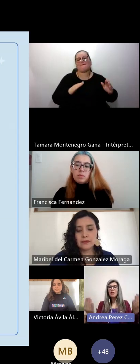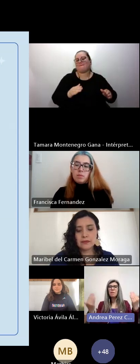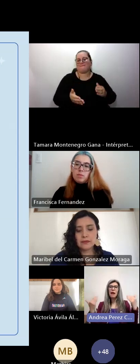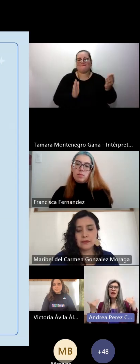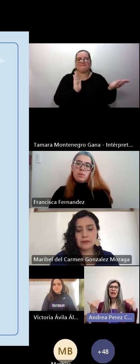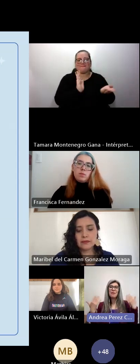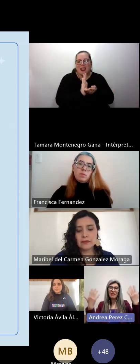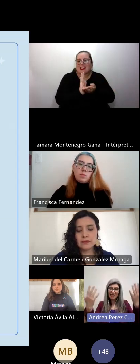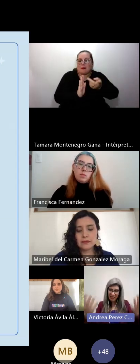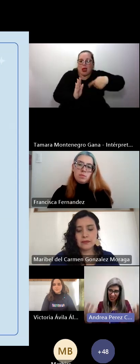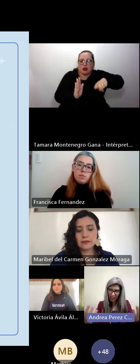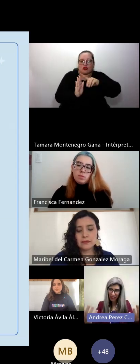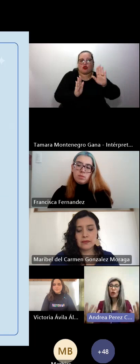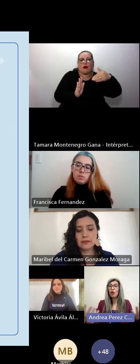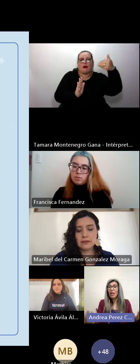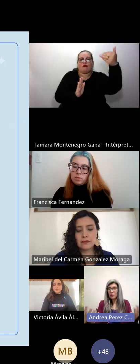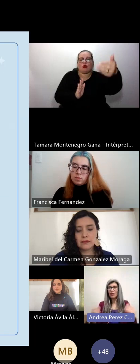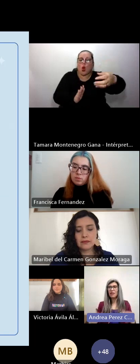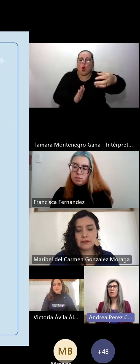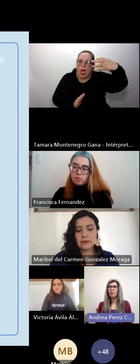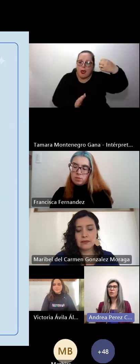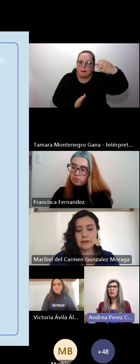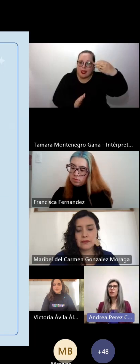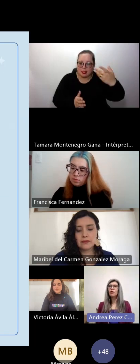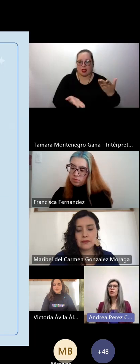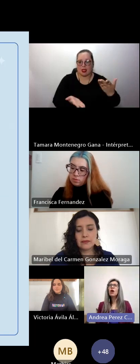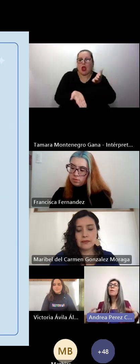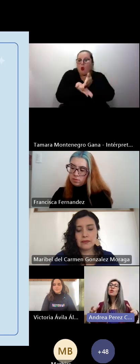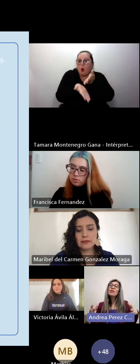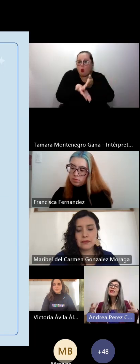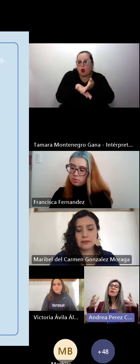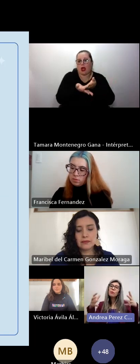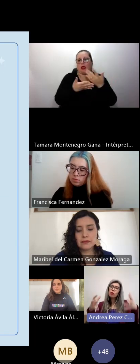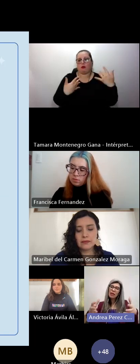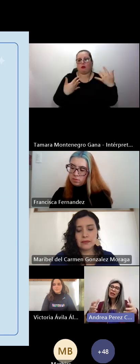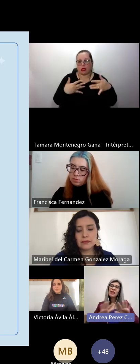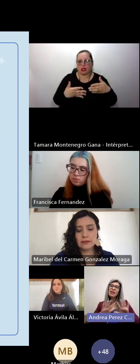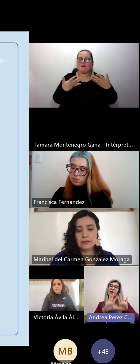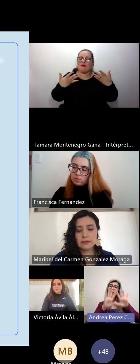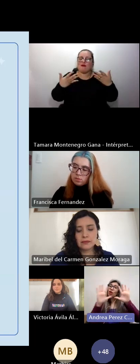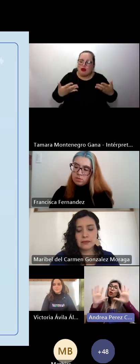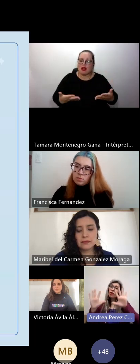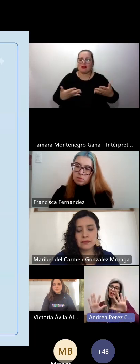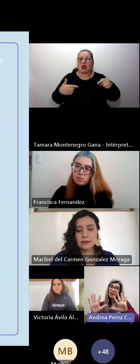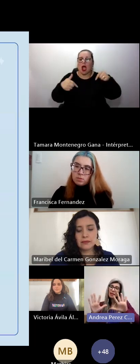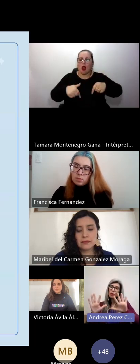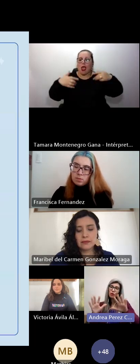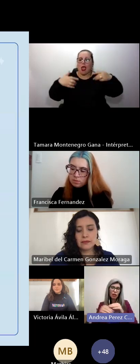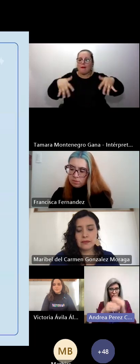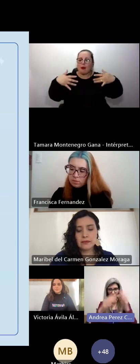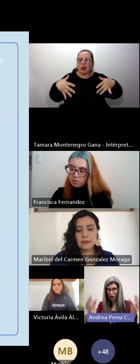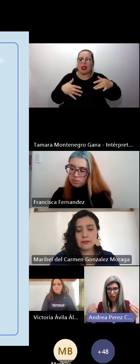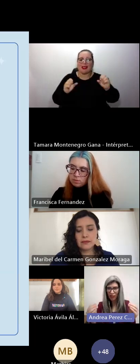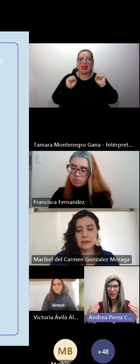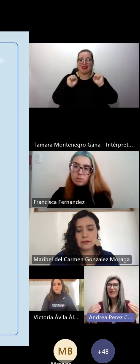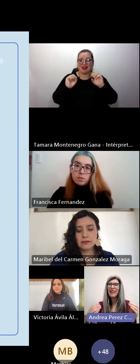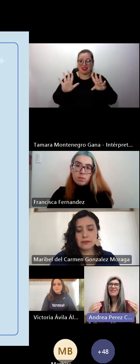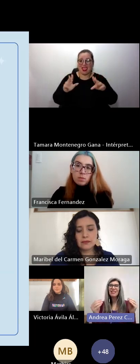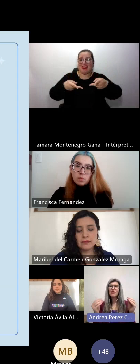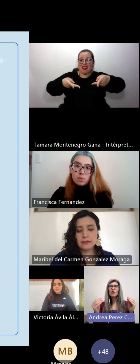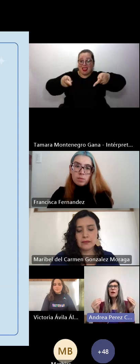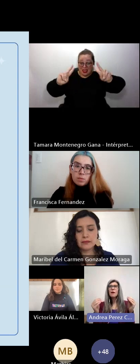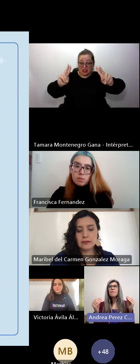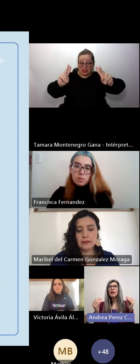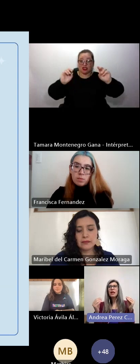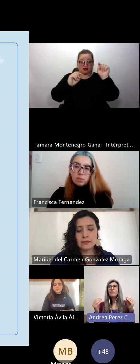futuro, para el aprendizaje escolar, por ejemplo, ¿cierto? Por eso es tan importante y dentro de estos 10 derechos, que no los voy a abordar hoy día,